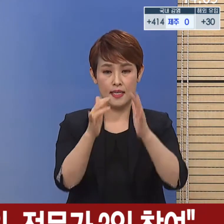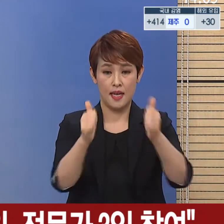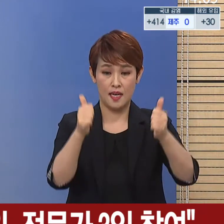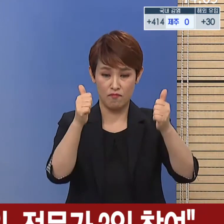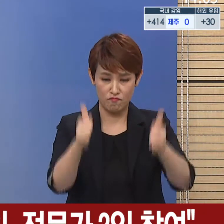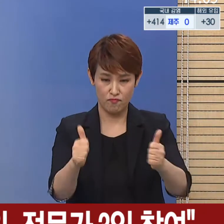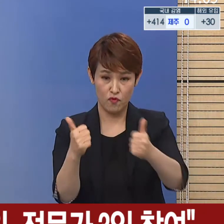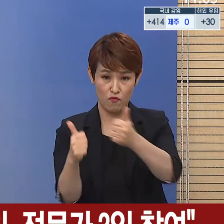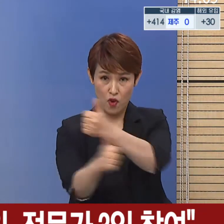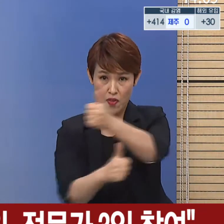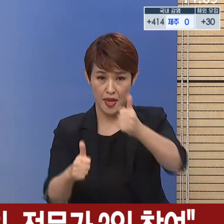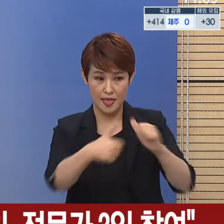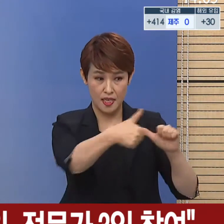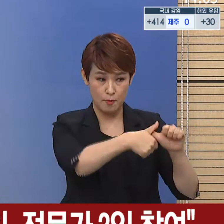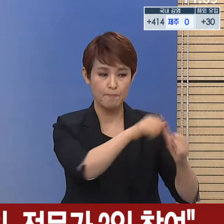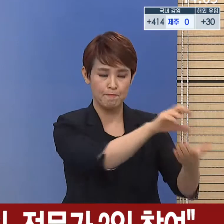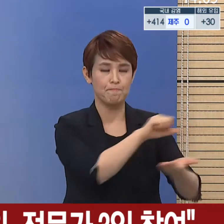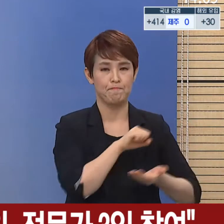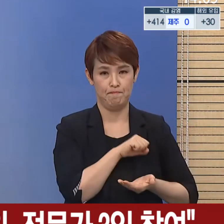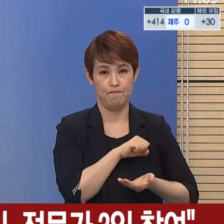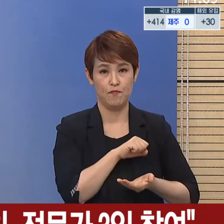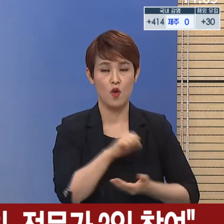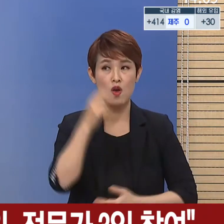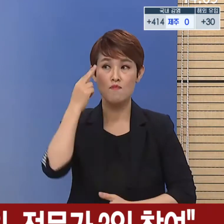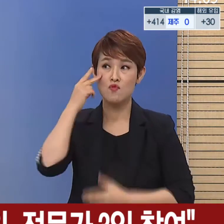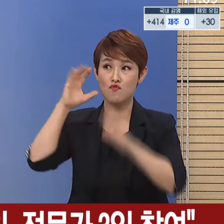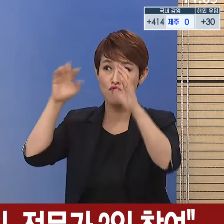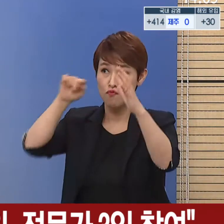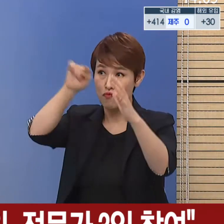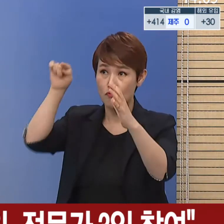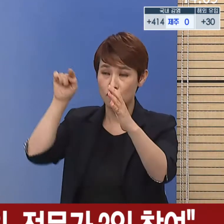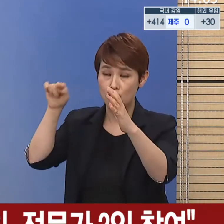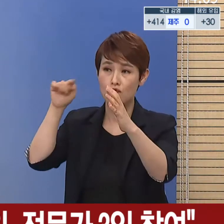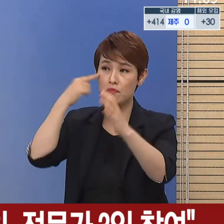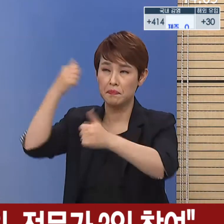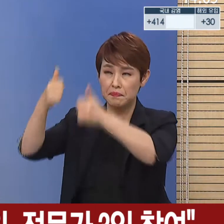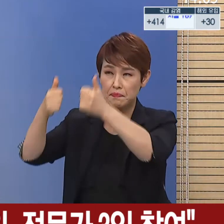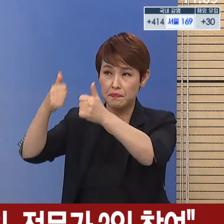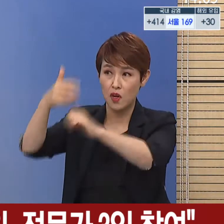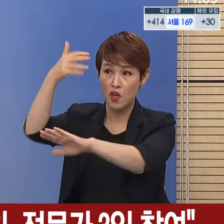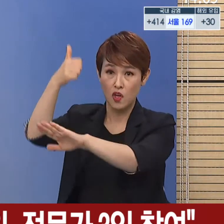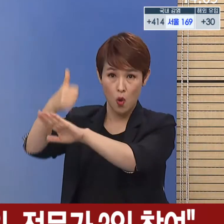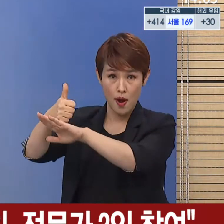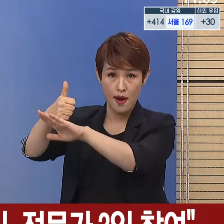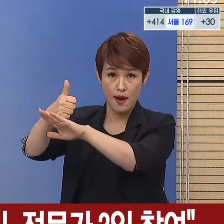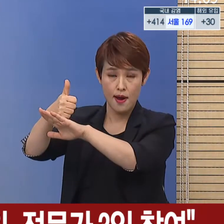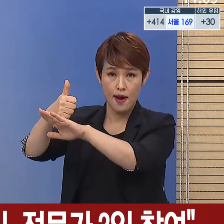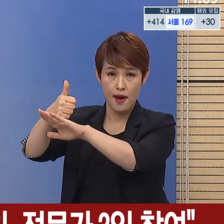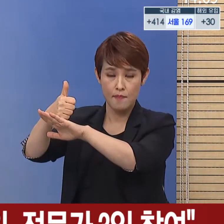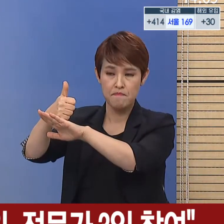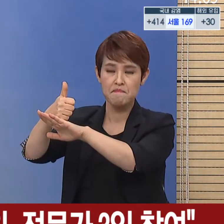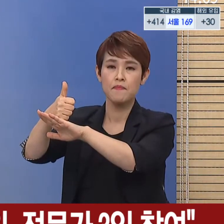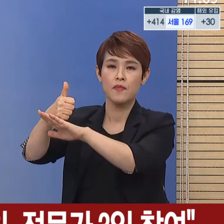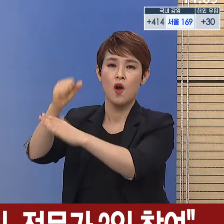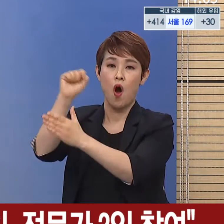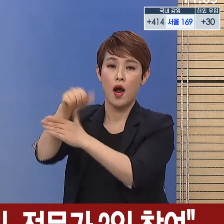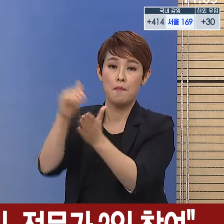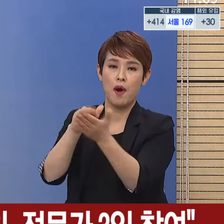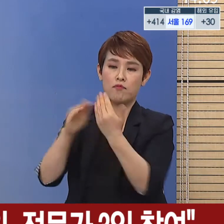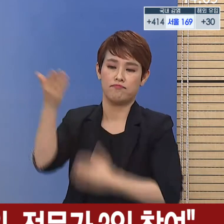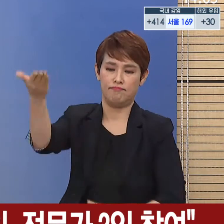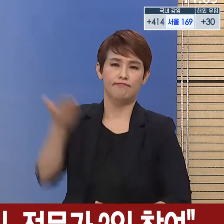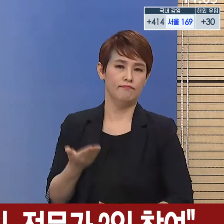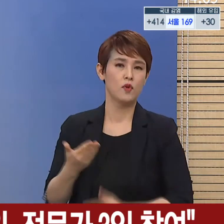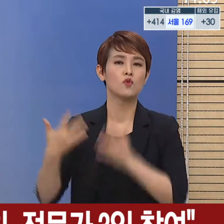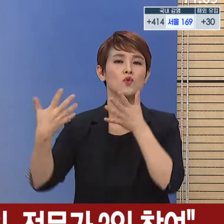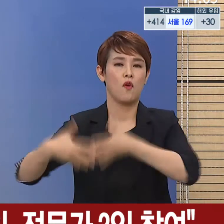중앙약사심의위원회의 자문 의견을 존중하여 미국 등에서 진행 중인 임상시험 결과 등을 허가 후 제출하는